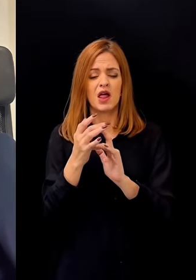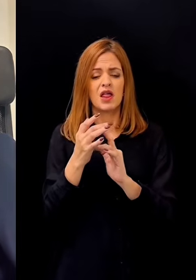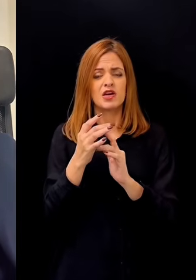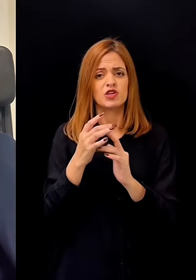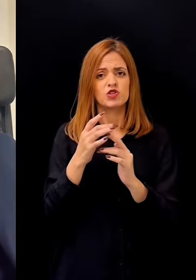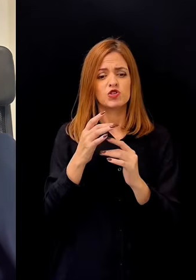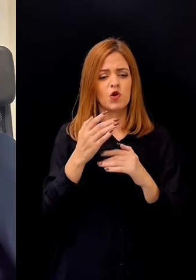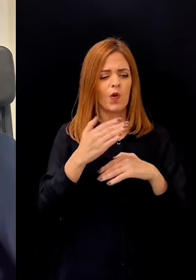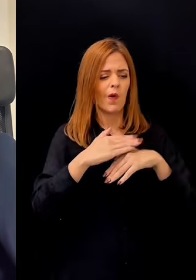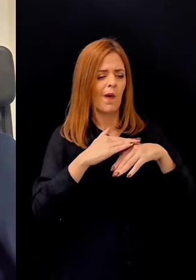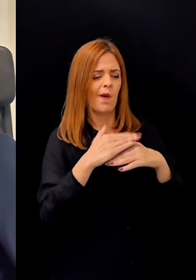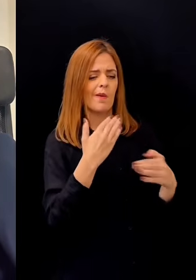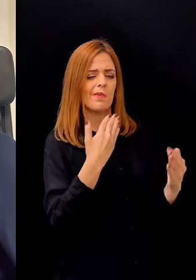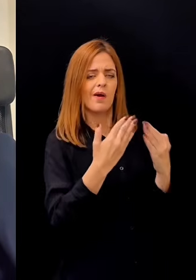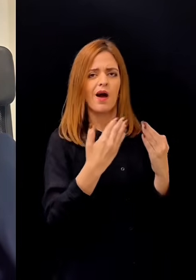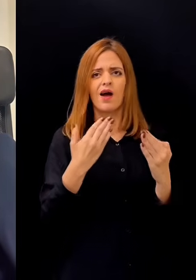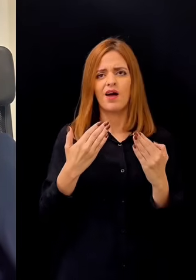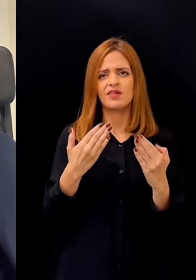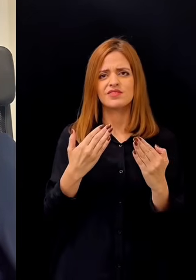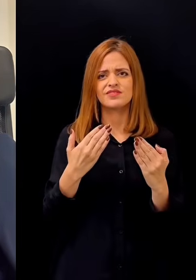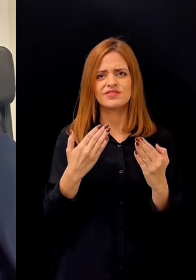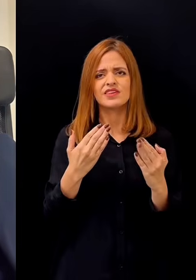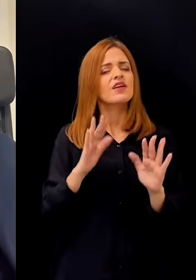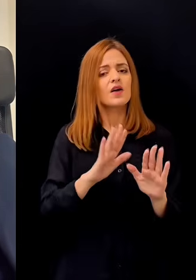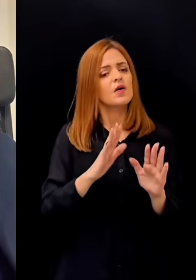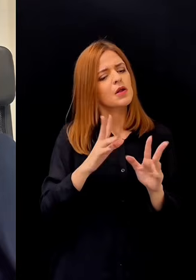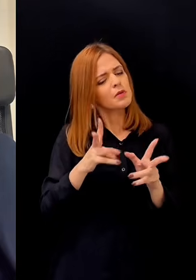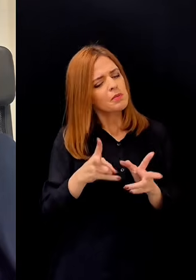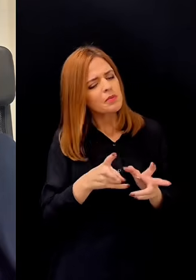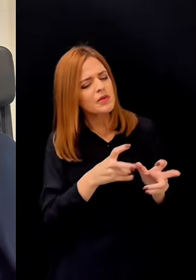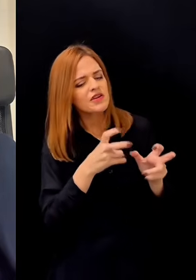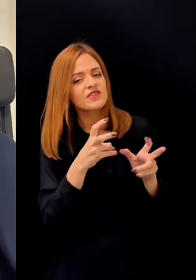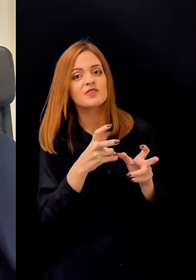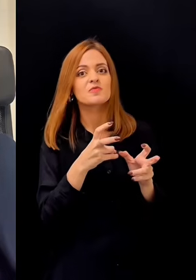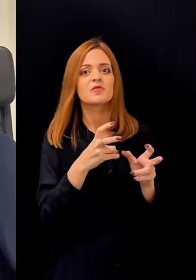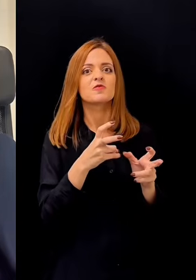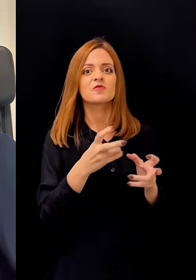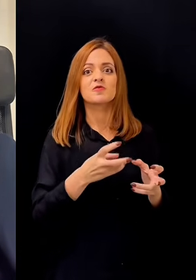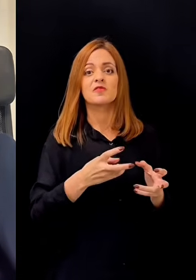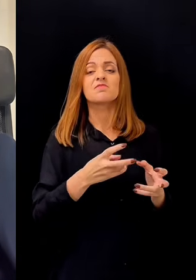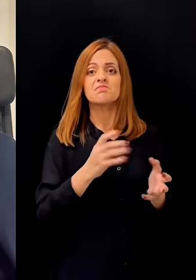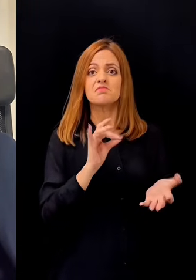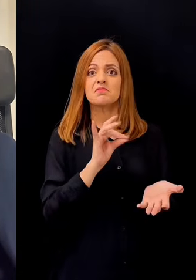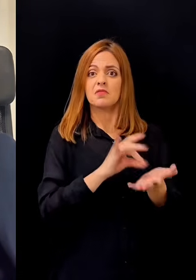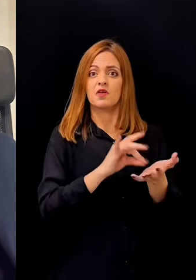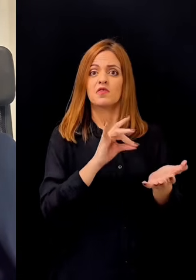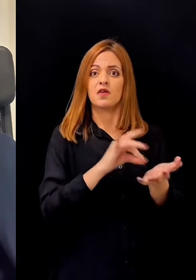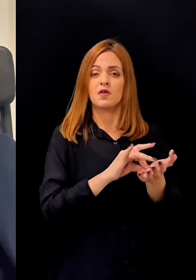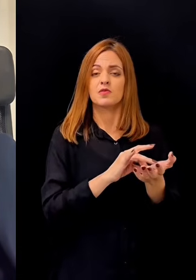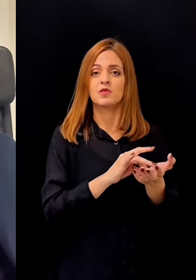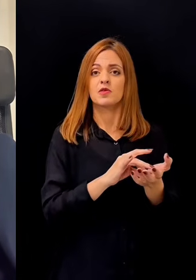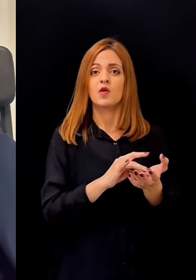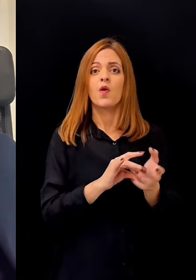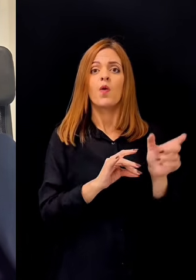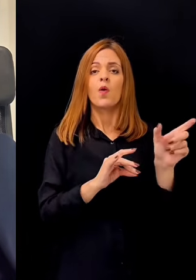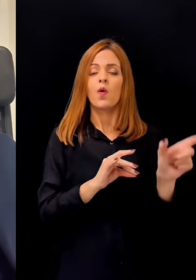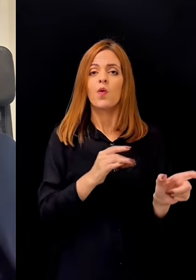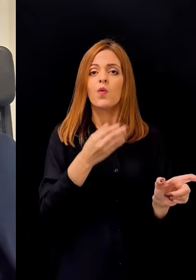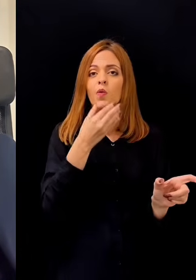à toa. Ele viu sinceridade em Nicodemos. Nicodemos